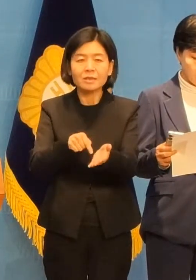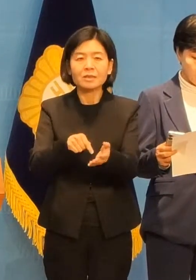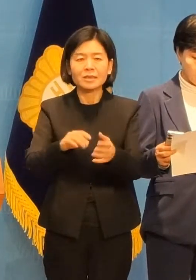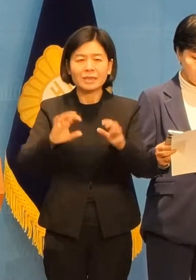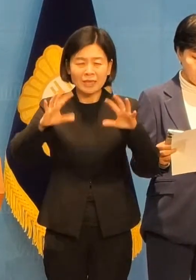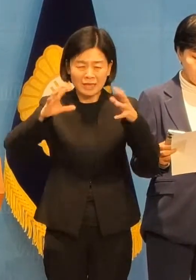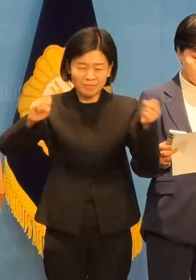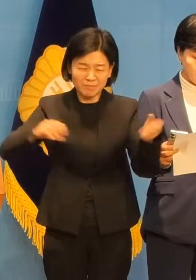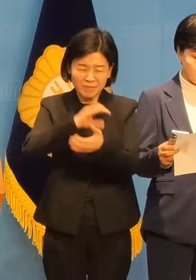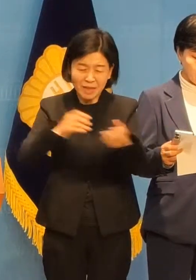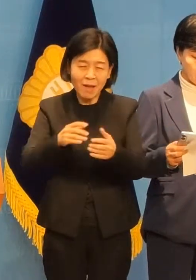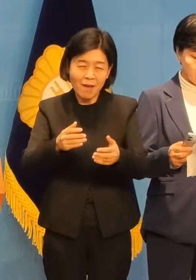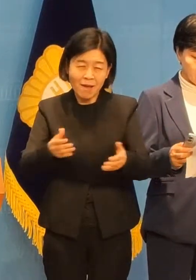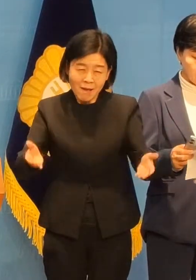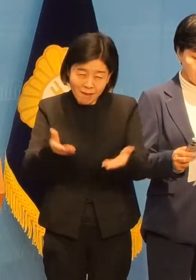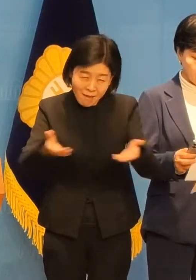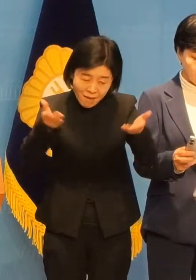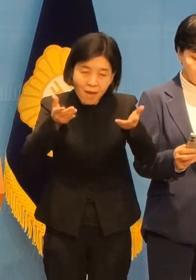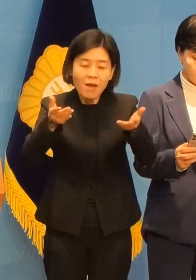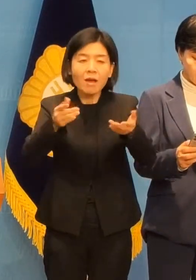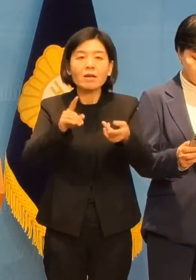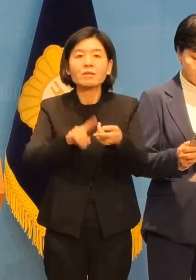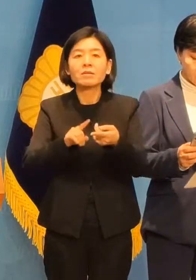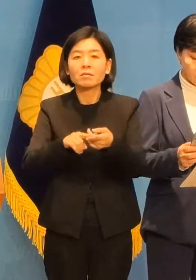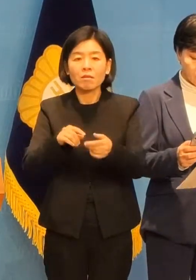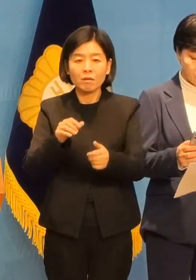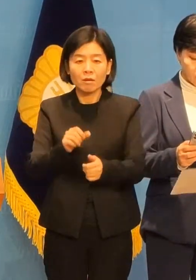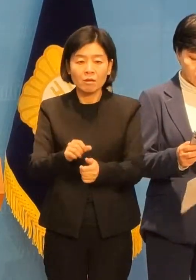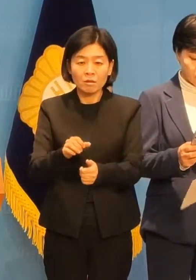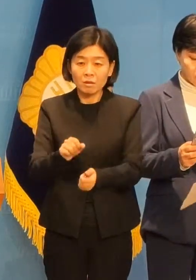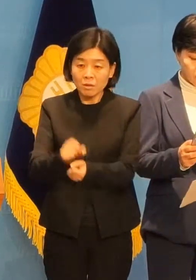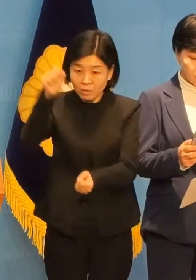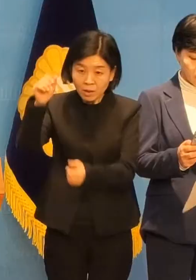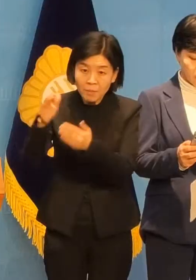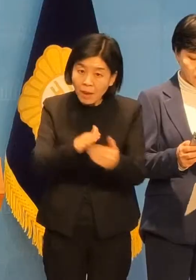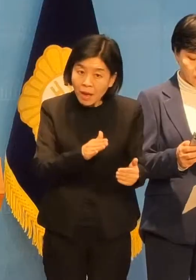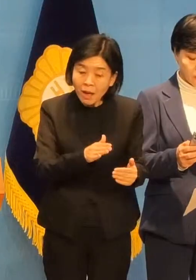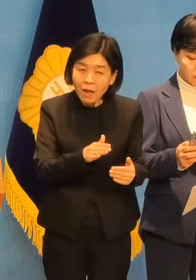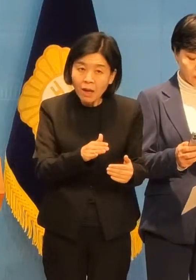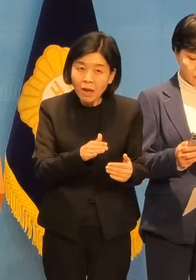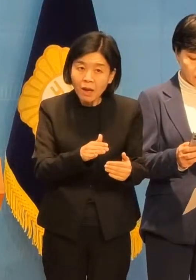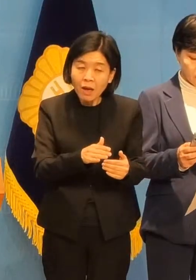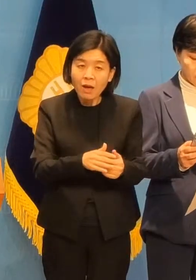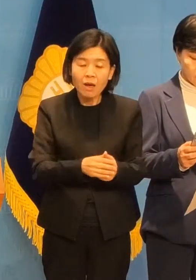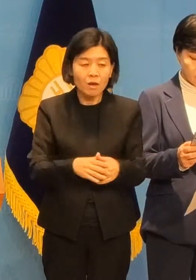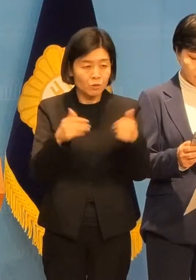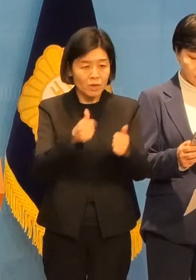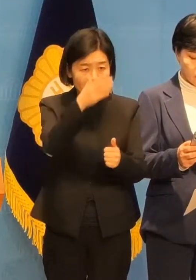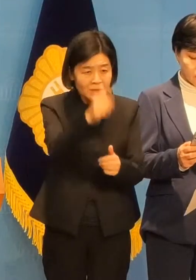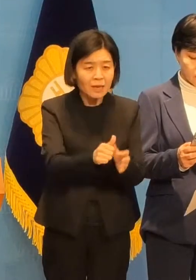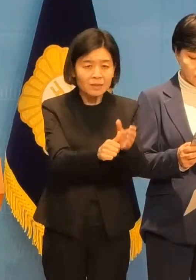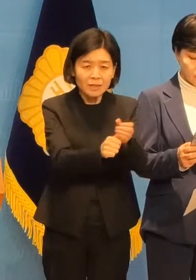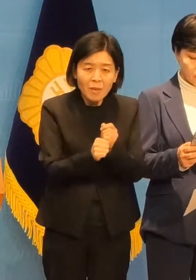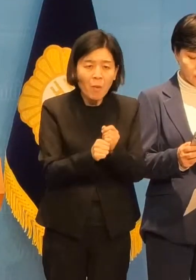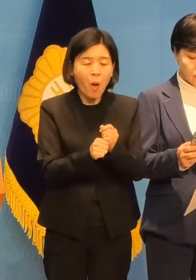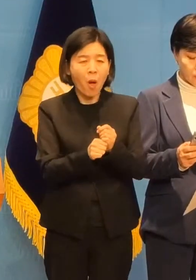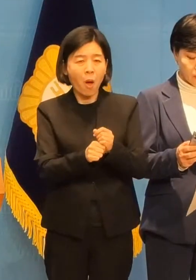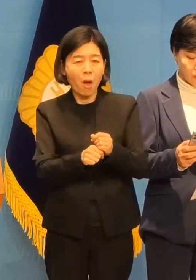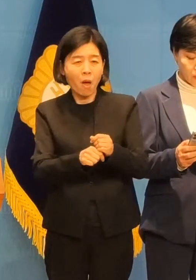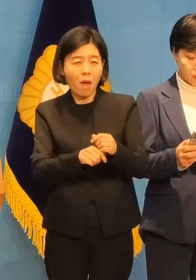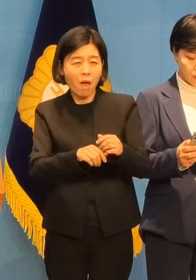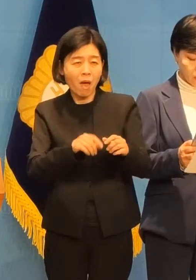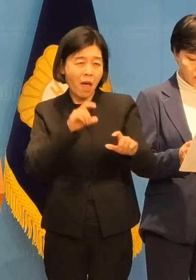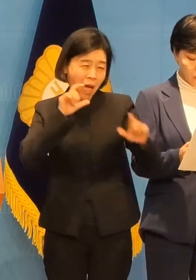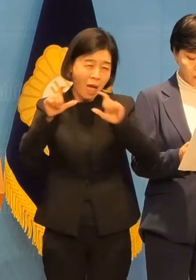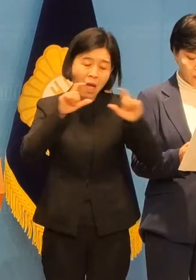기각도 부정선거 세력 척결, 국회의장 체포를 외치는 이런 망언을 한